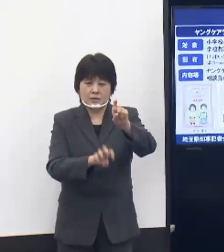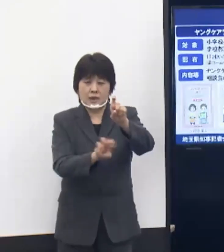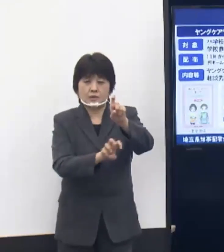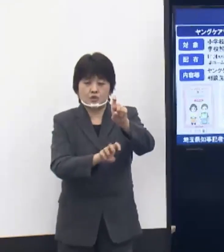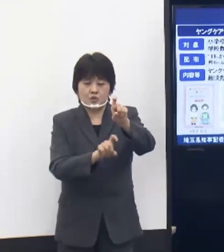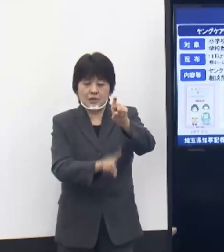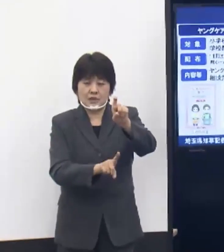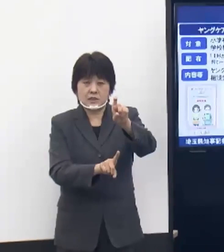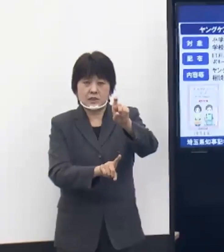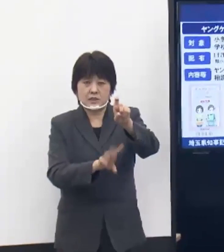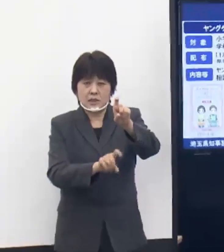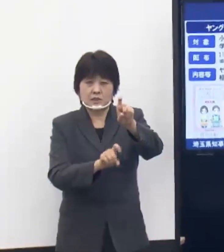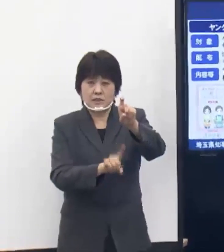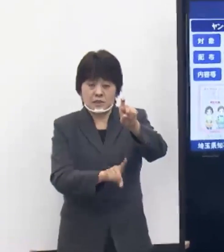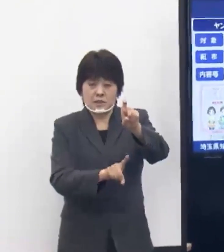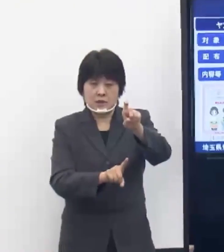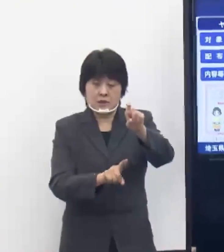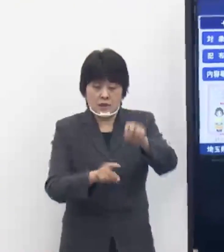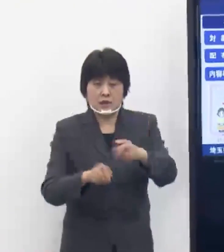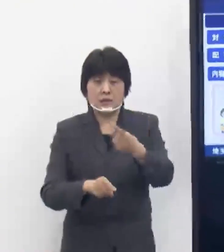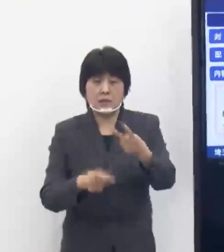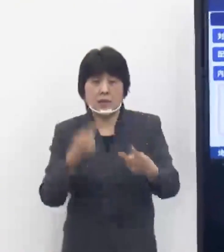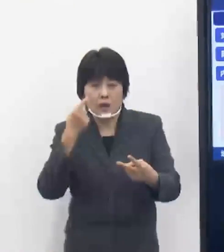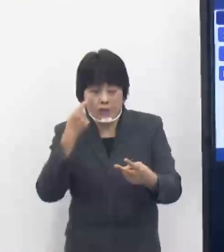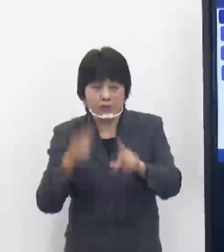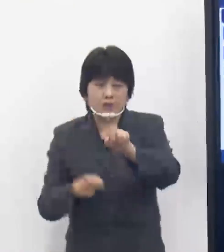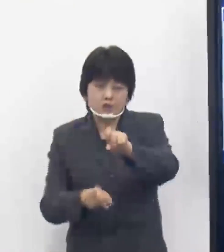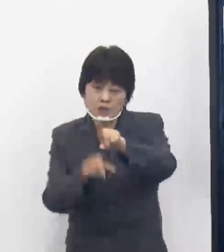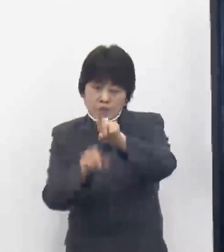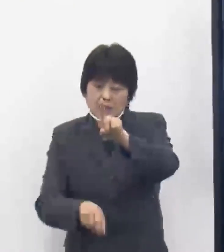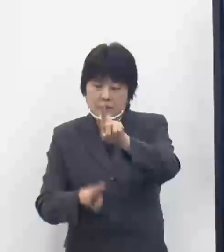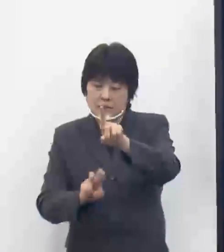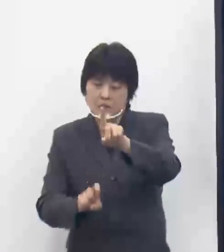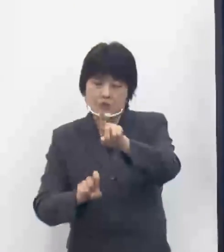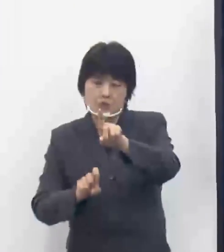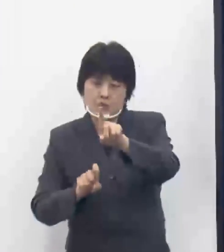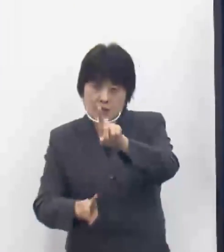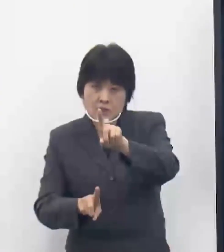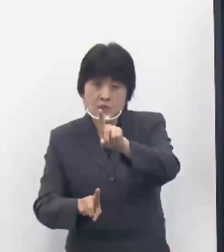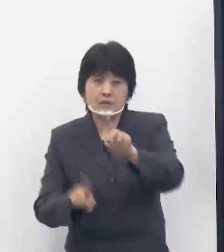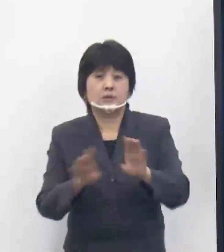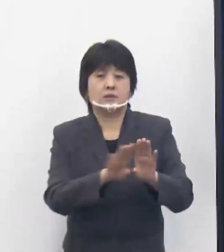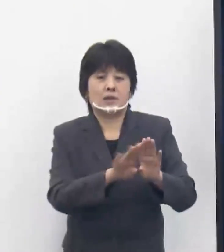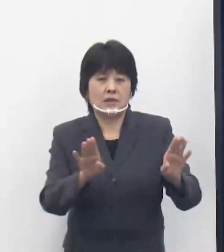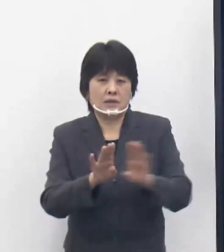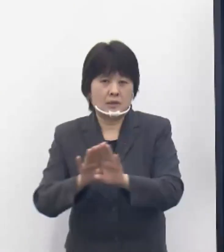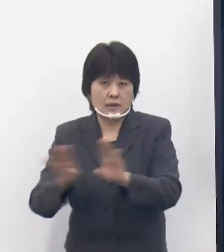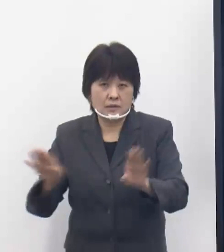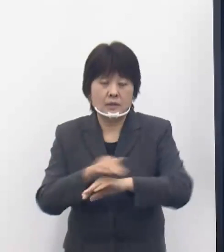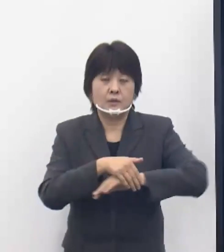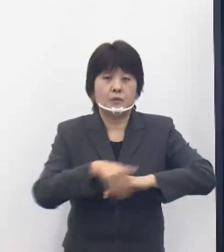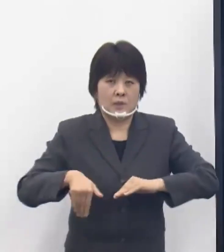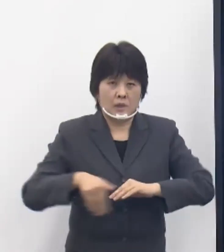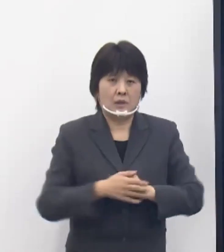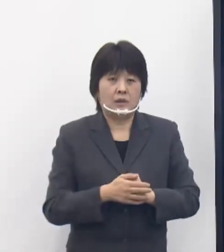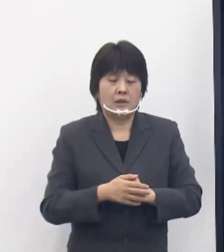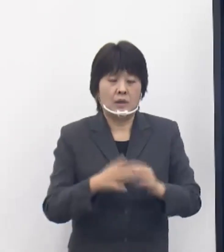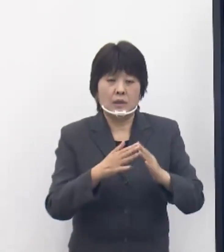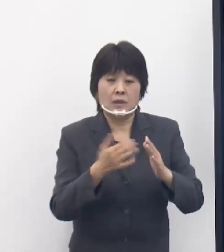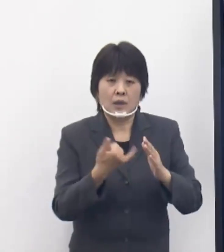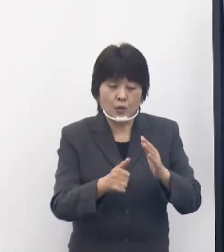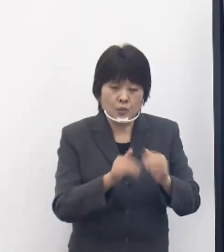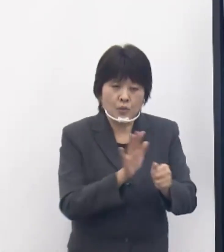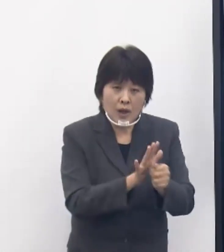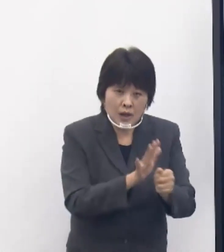31日、第2回は11月21日に開催する予定であり、家族のケアをし